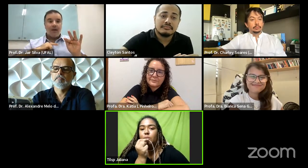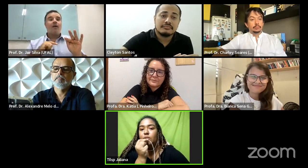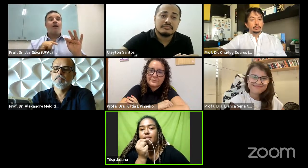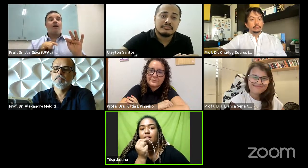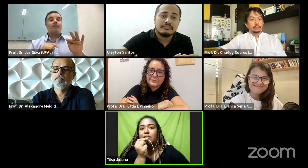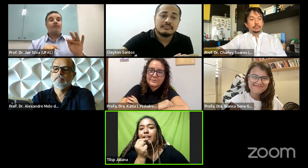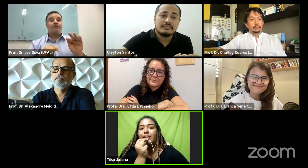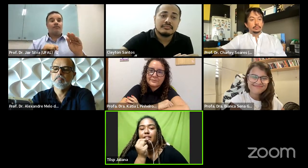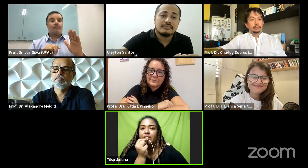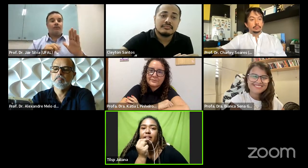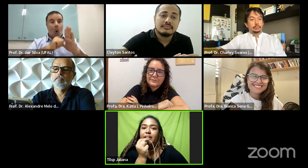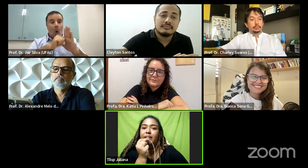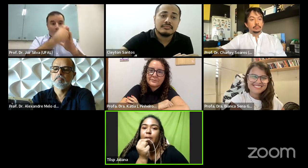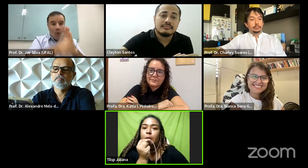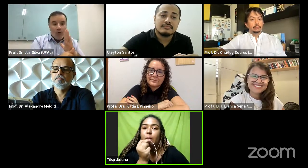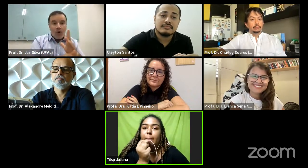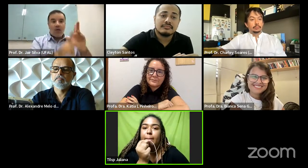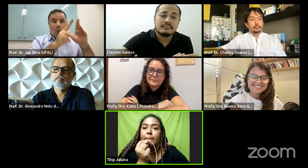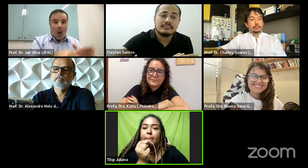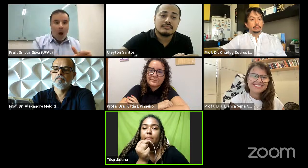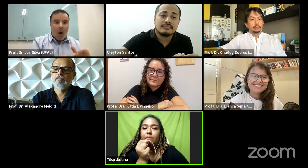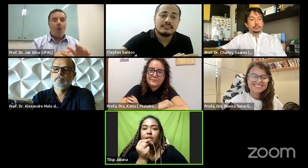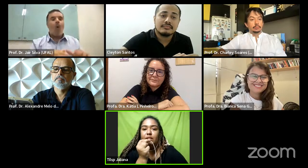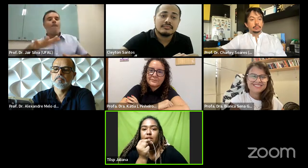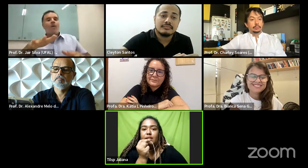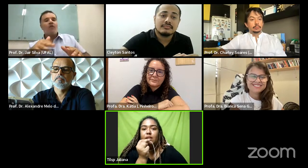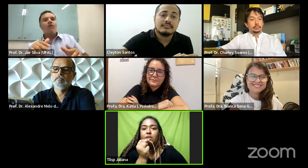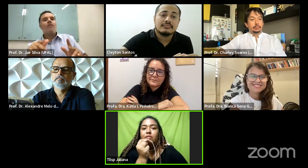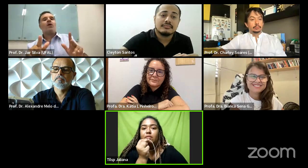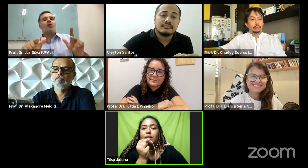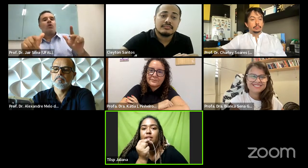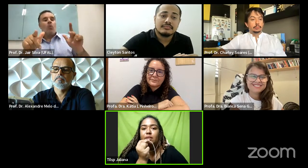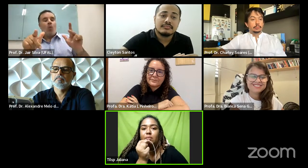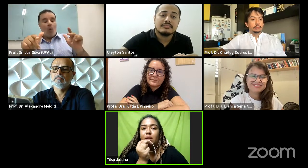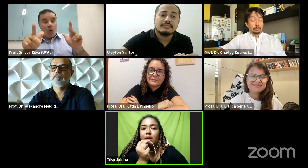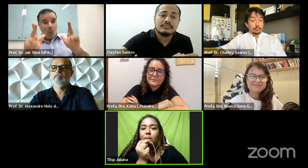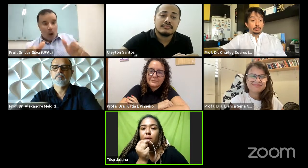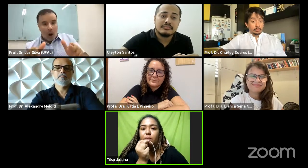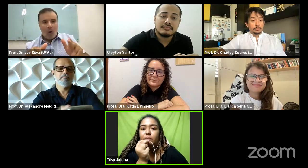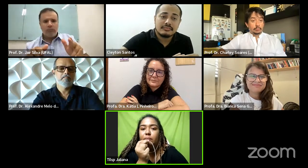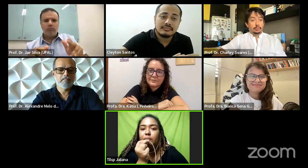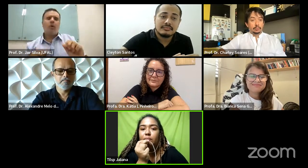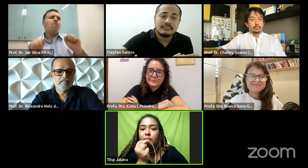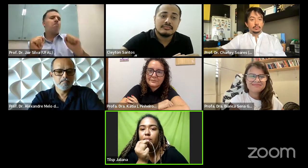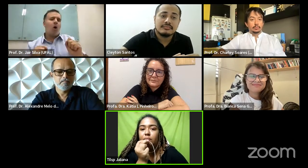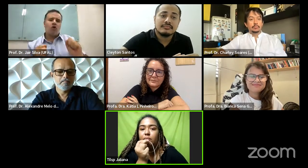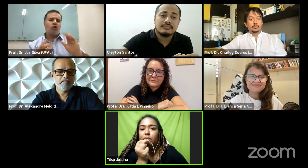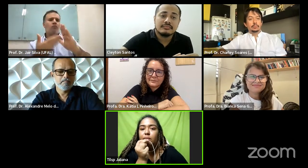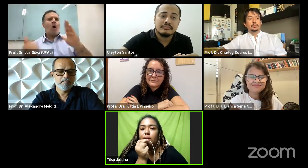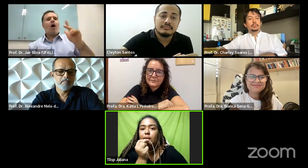Então, assim, por exemplo, no final de feliz, né? A gente tem essa configuração de mão.